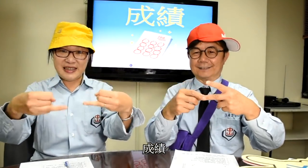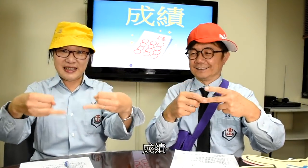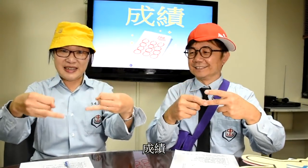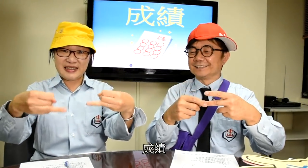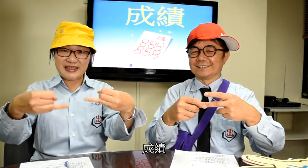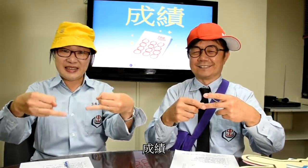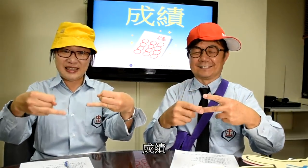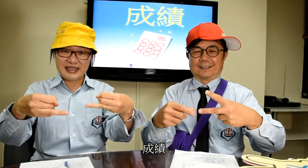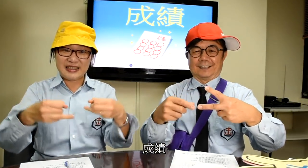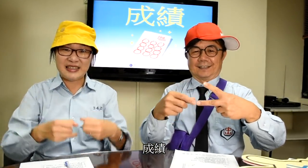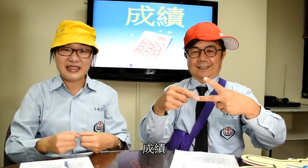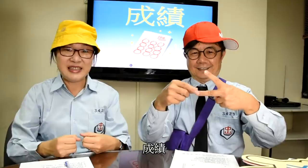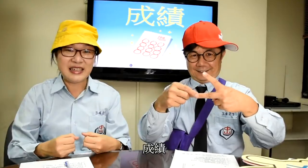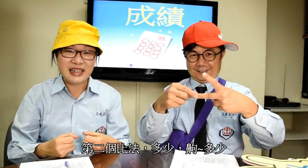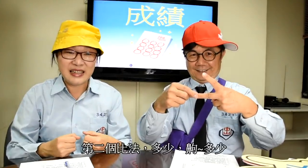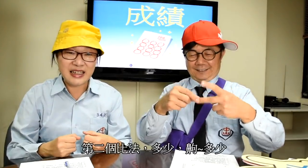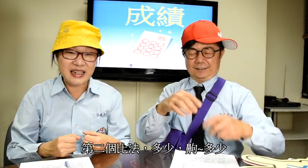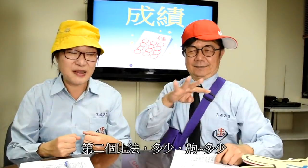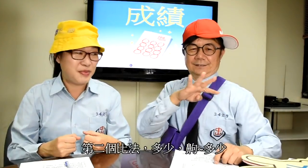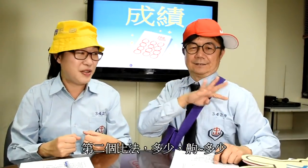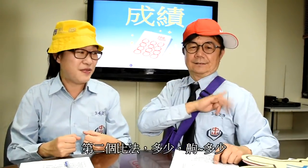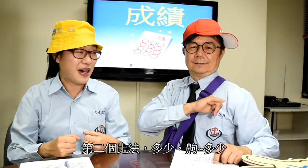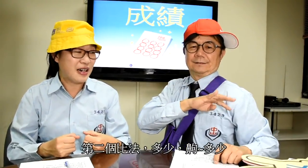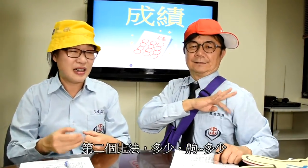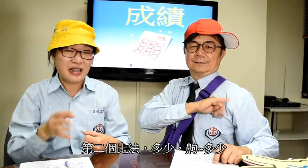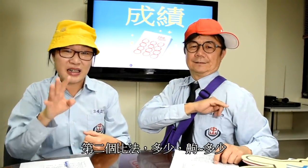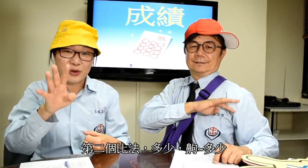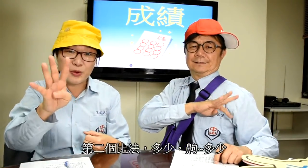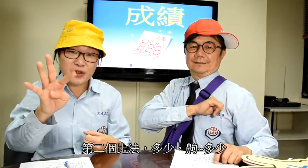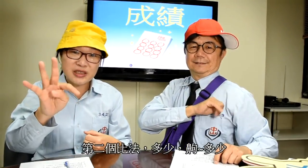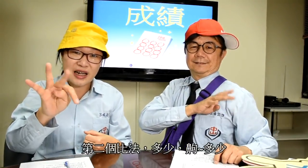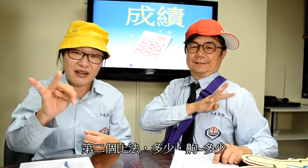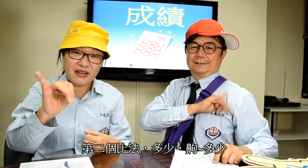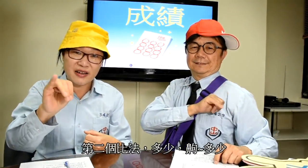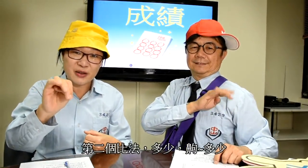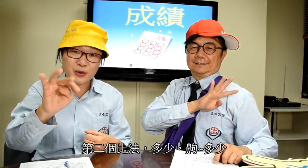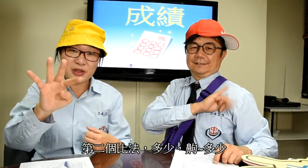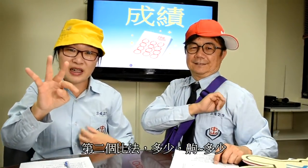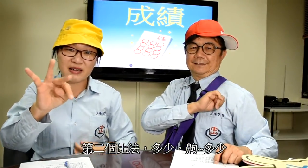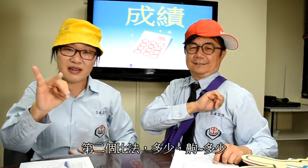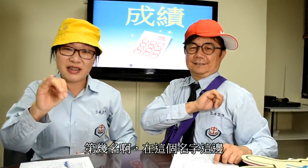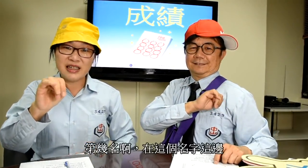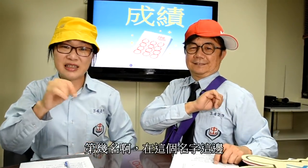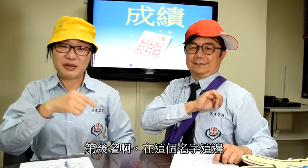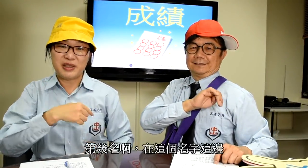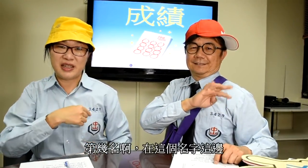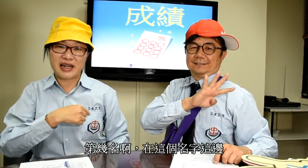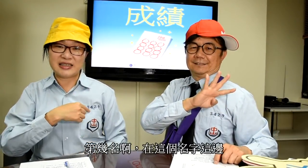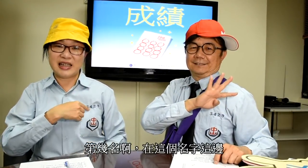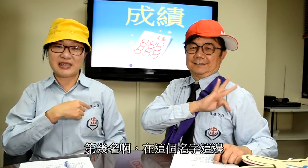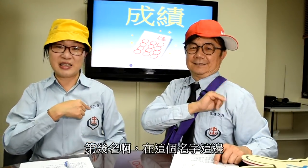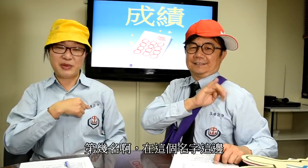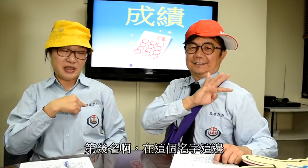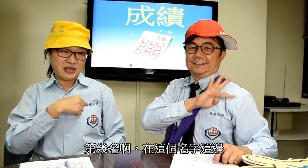成绩。第二个笔法，多少，多少，第几名啊，在这个名字这